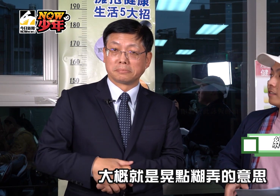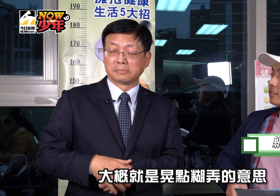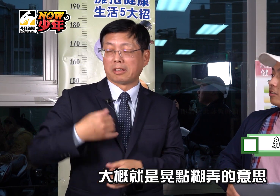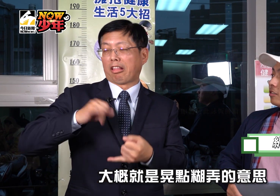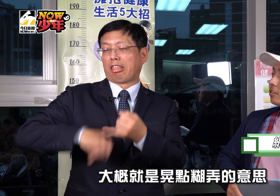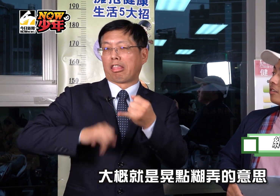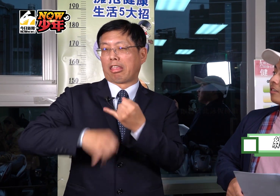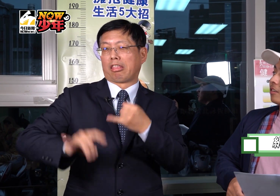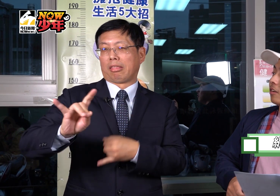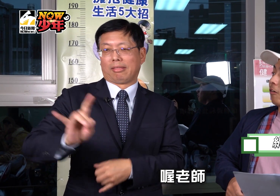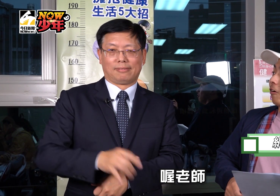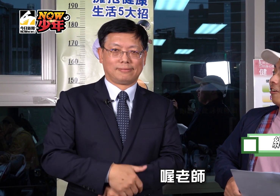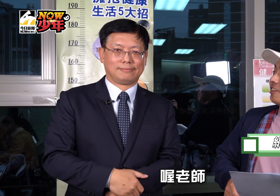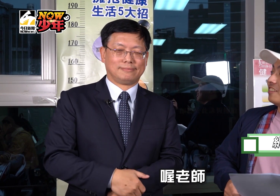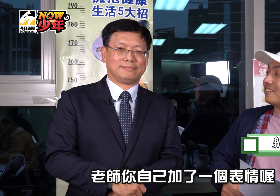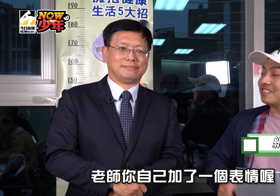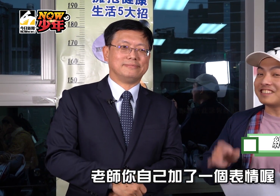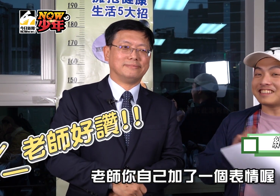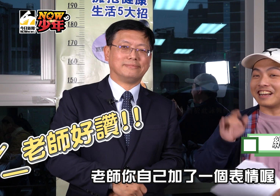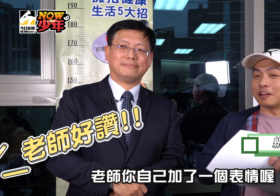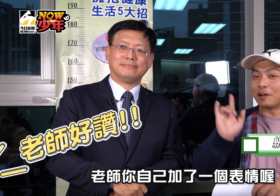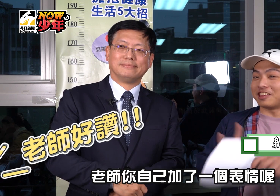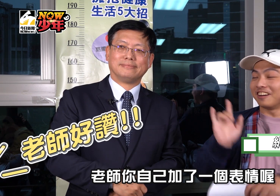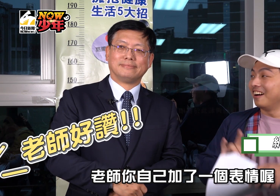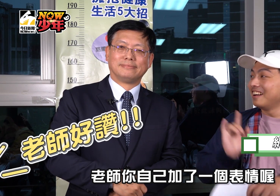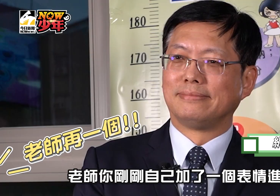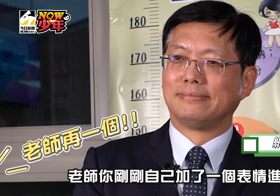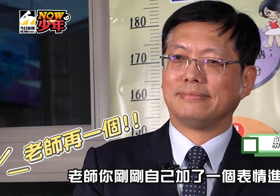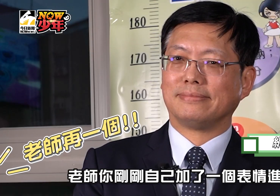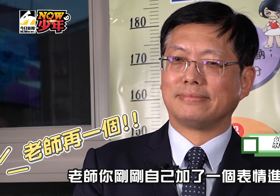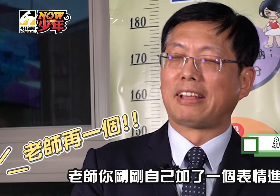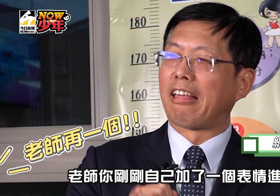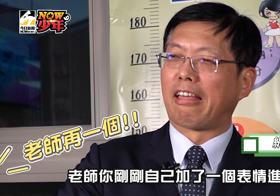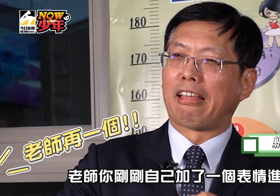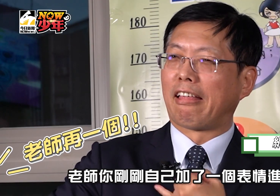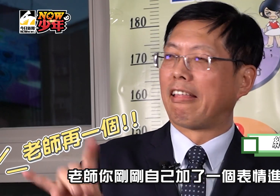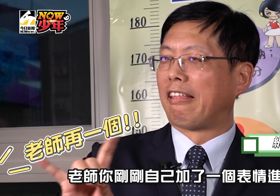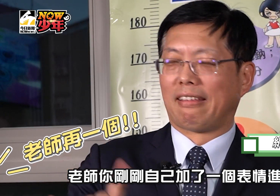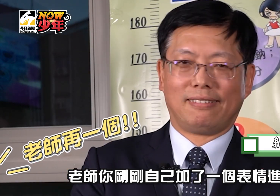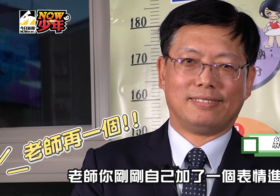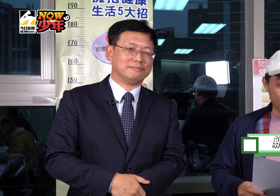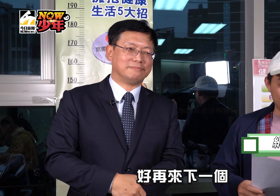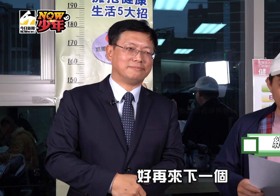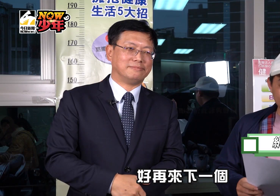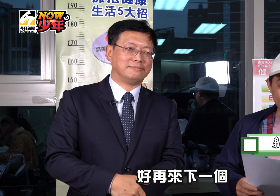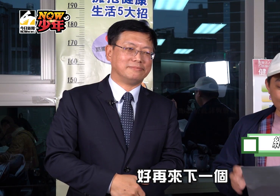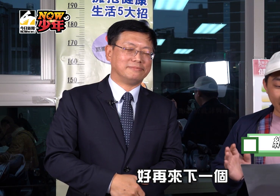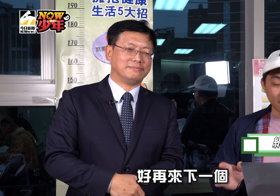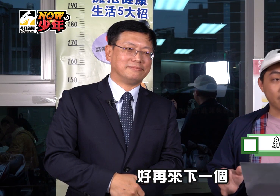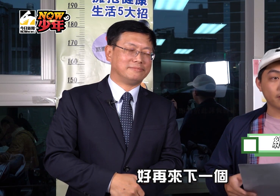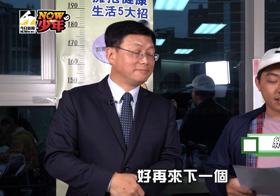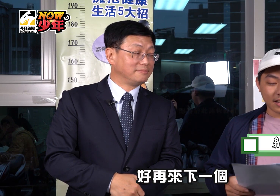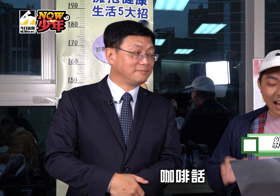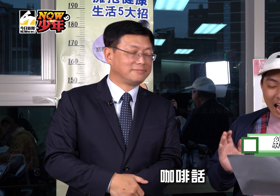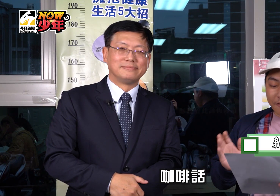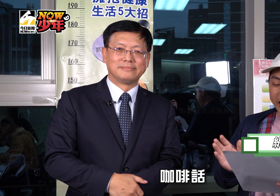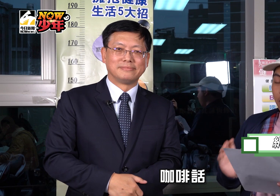思。哦，老师你自己加了一点表情哦。老师你刚刚自己加了一点表情进去。好，那再来下一个，咖啡